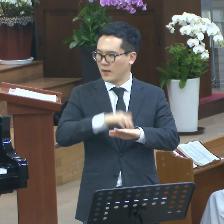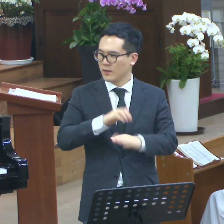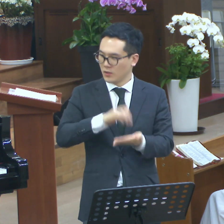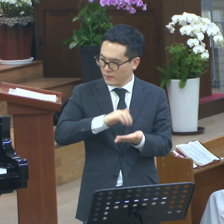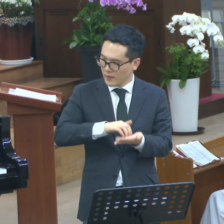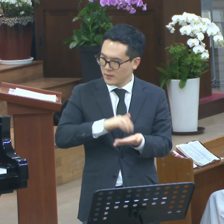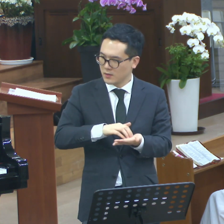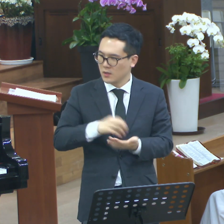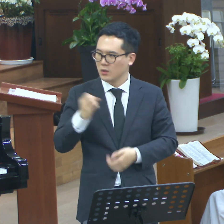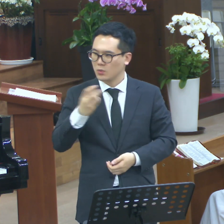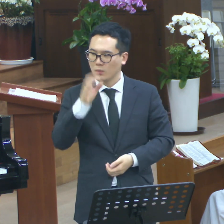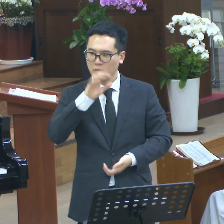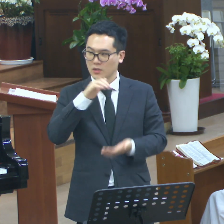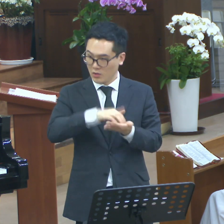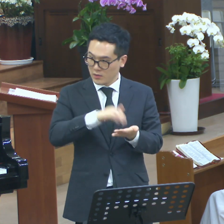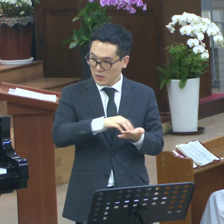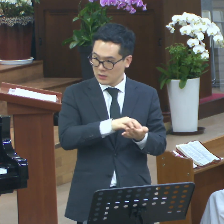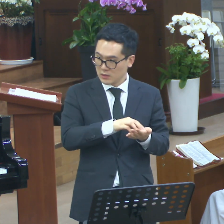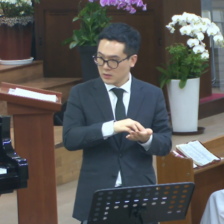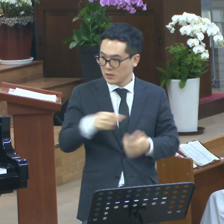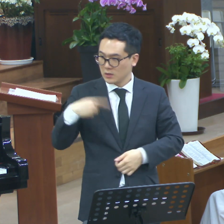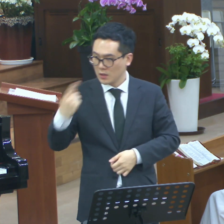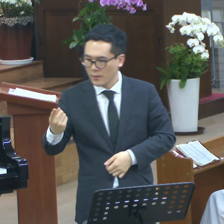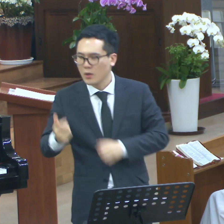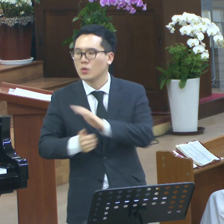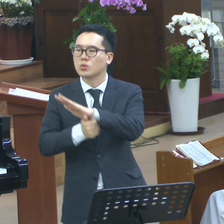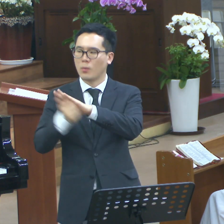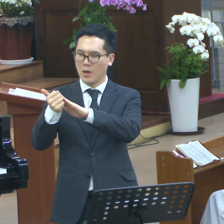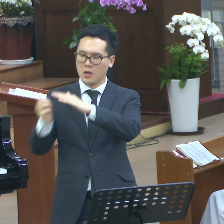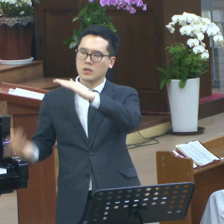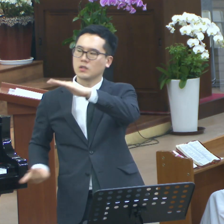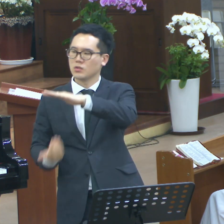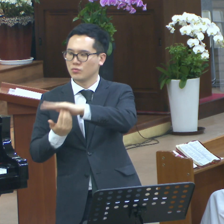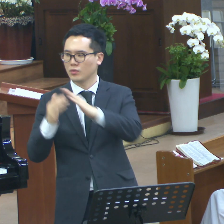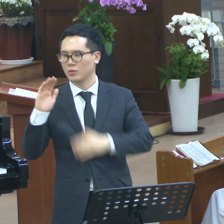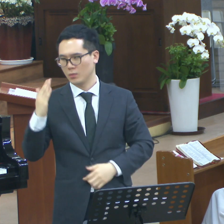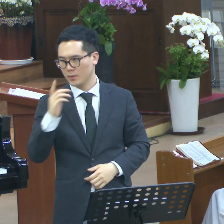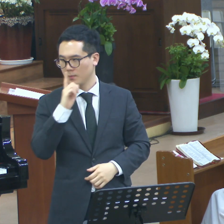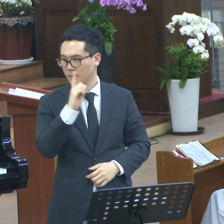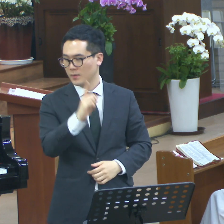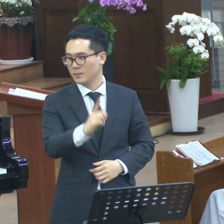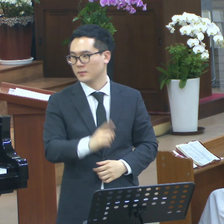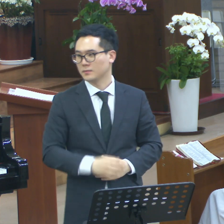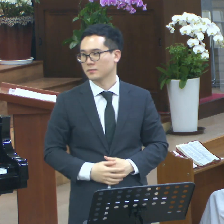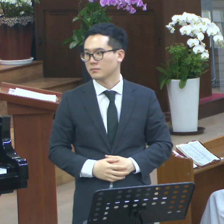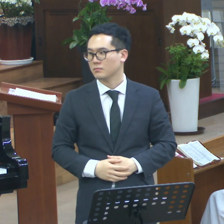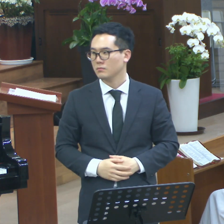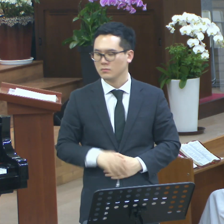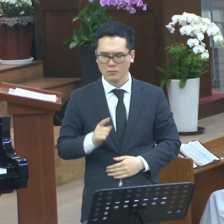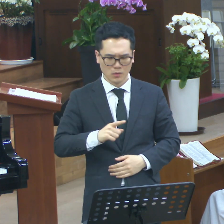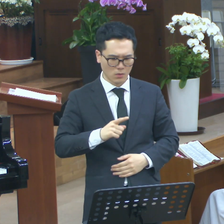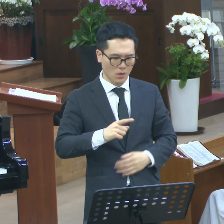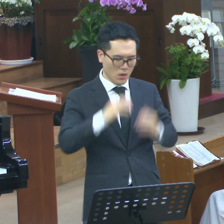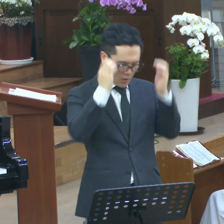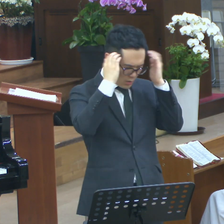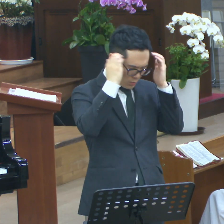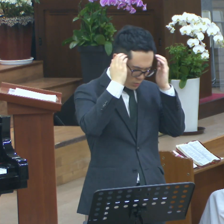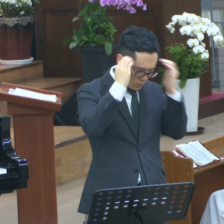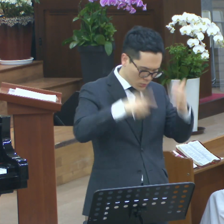과정 속에 프로세스 속에 있기 때문에 그 어려움을 나쁘게만 보지 않고 그 어려움 속에서 소망을 이루어 간다는